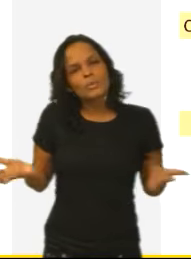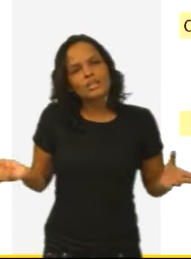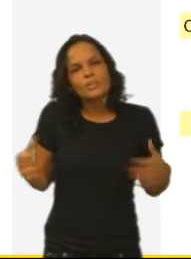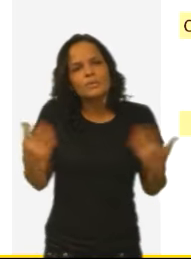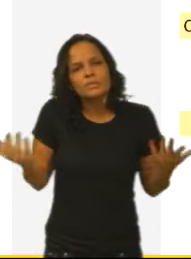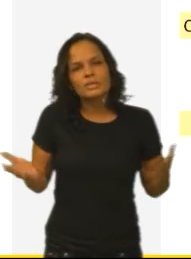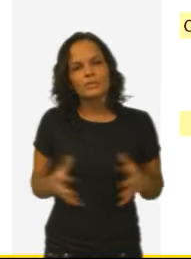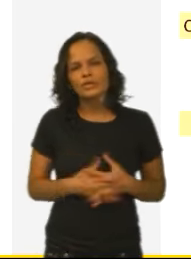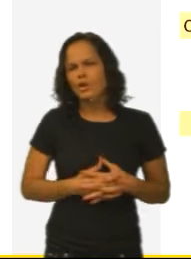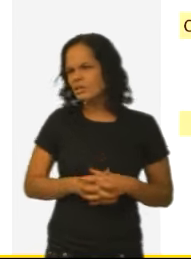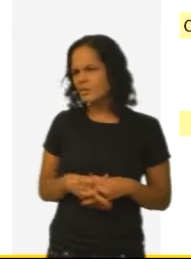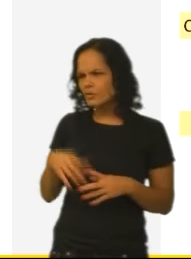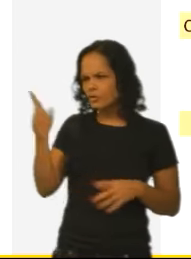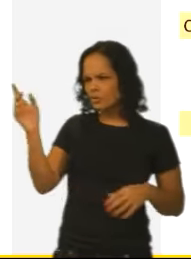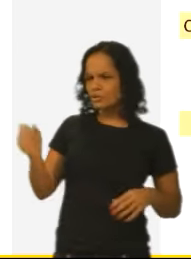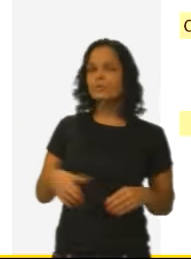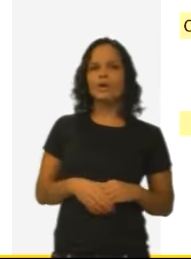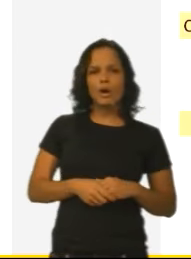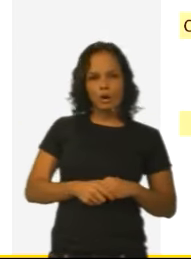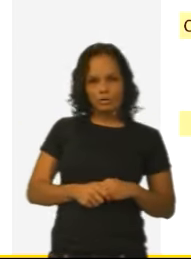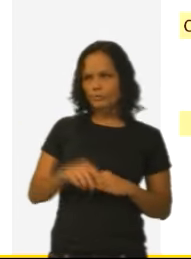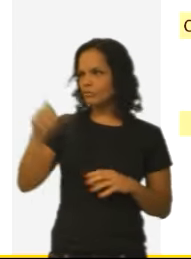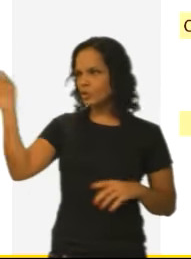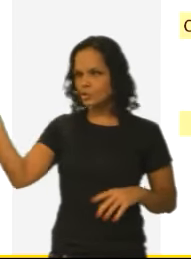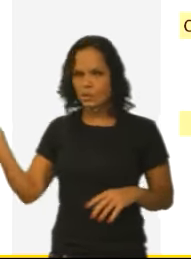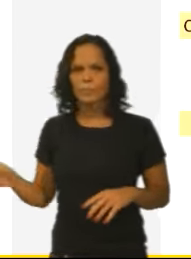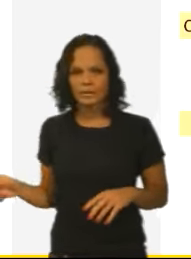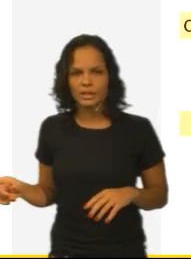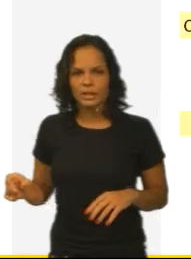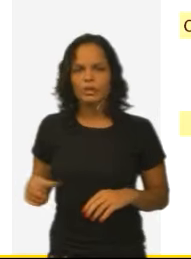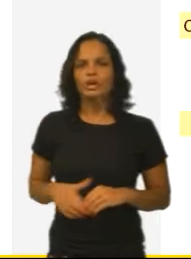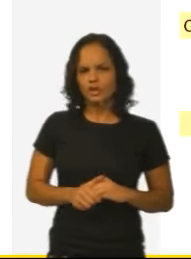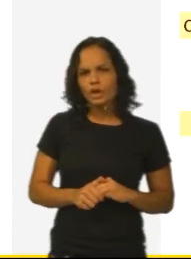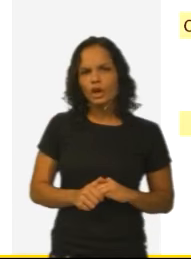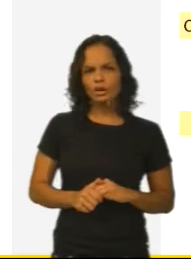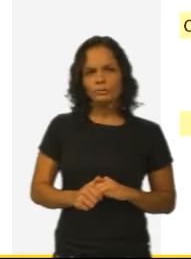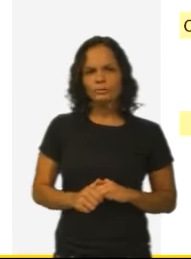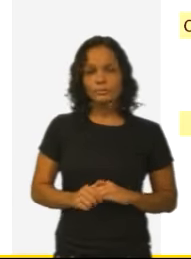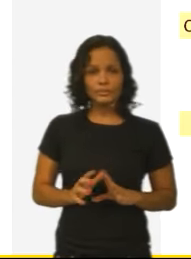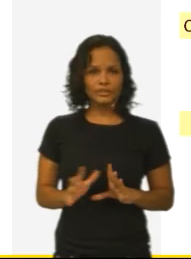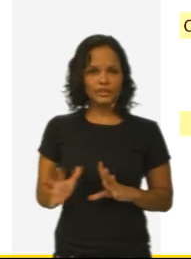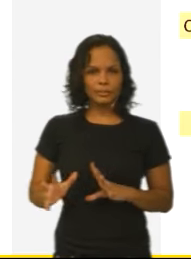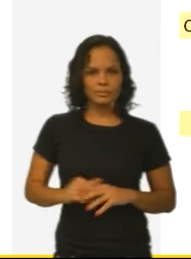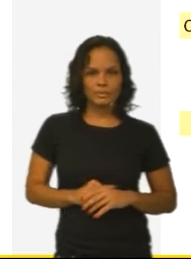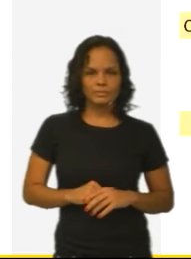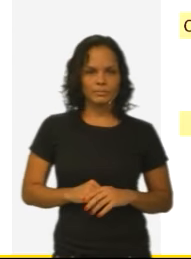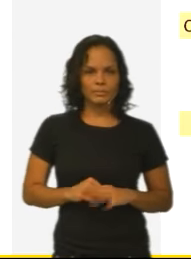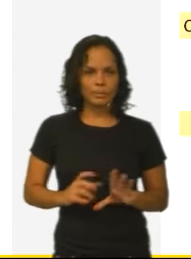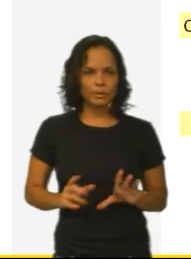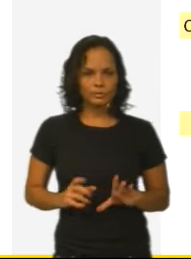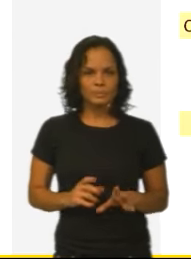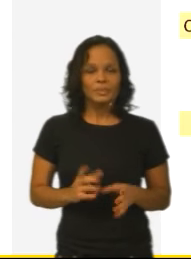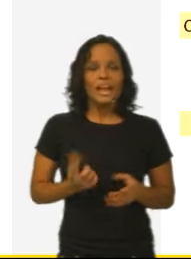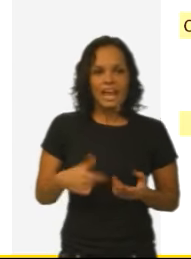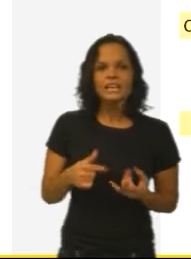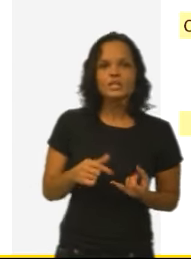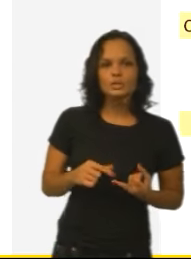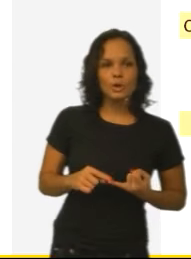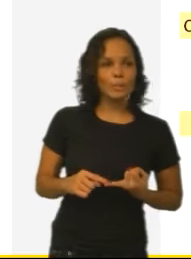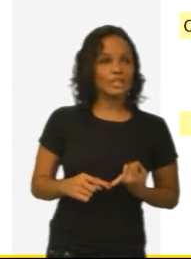contextualmente é possível. Nossa, você viu o Joãozinho? Nó, viu o Joãozinho Pedrinho? Nó, vi-os. Pronto. Estruturalmente,